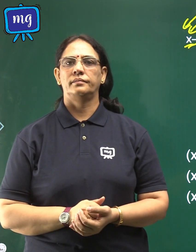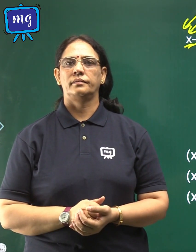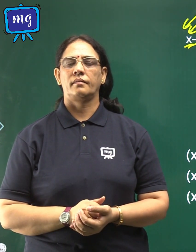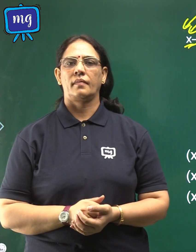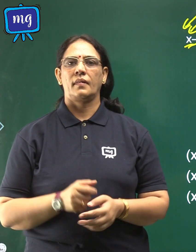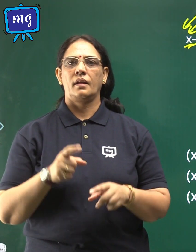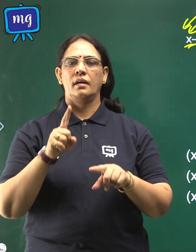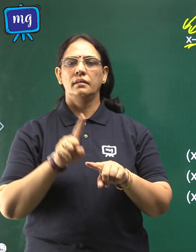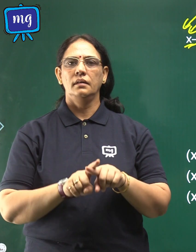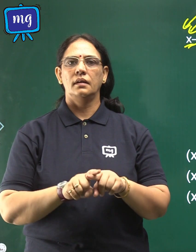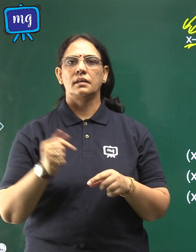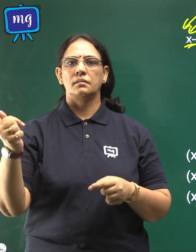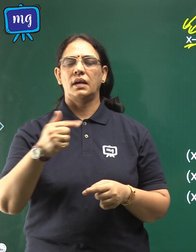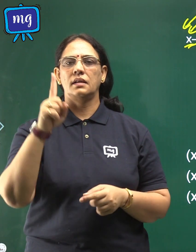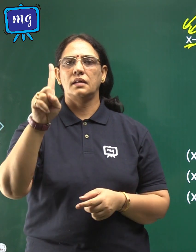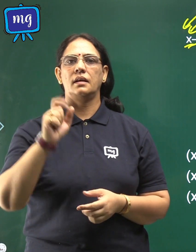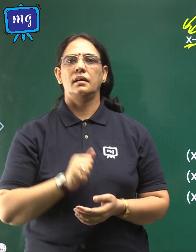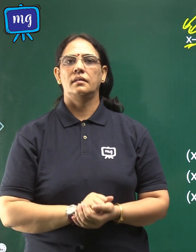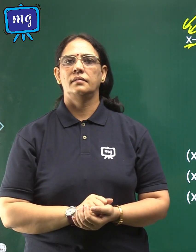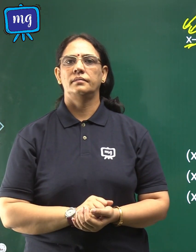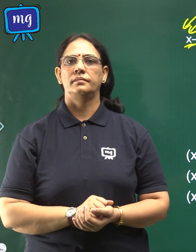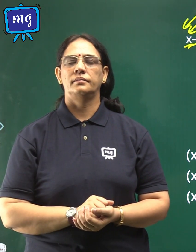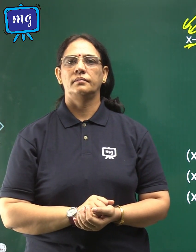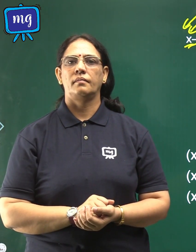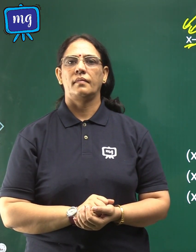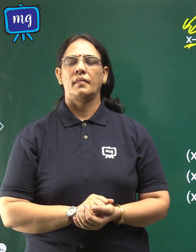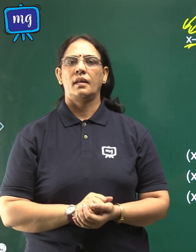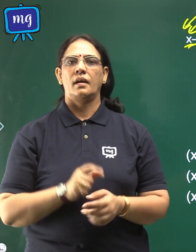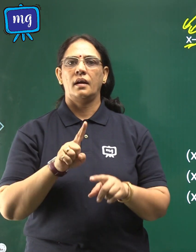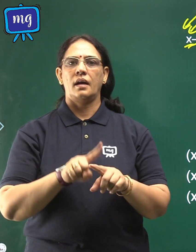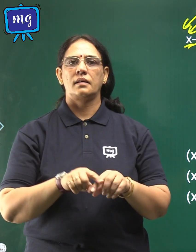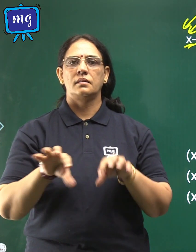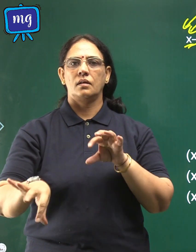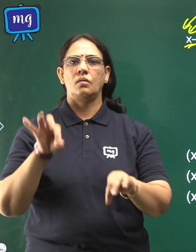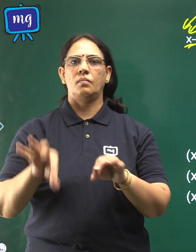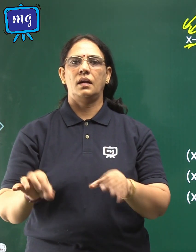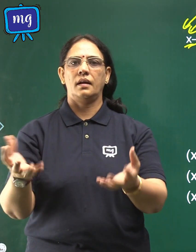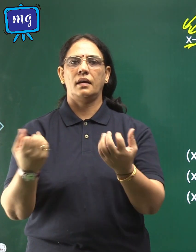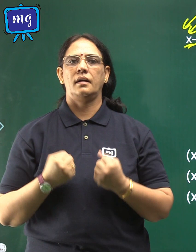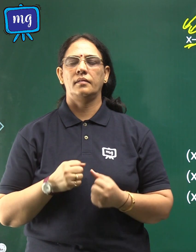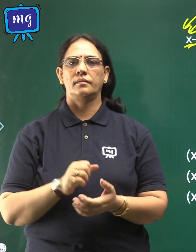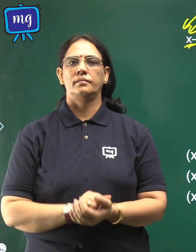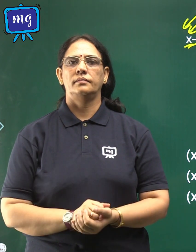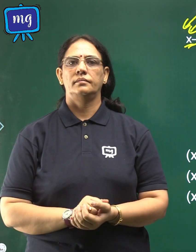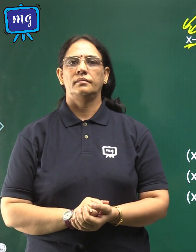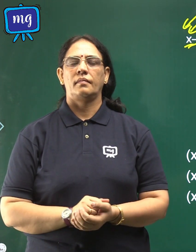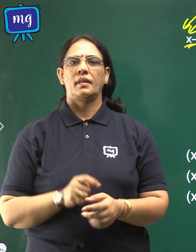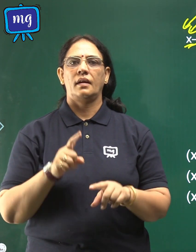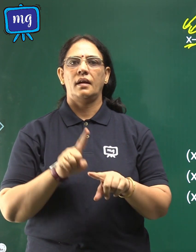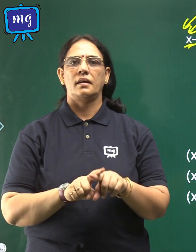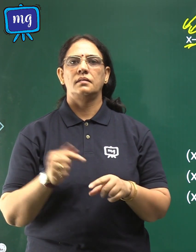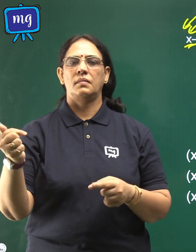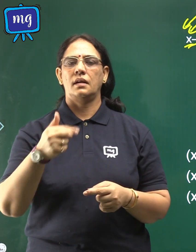एक्स माइनस एक एक्स कॉमन लेंगे एक्स माइनस दो